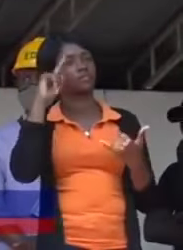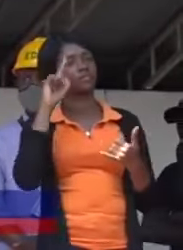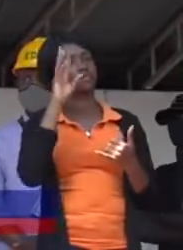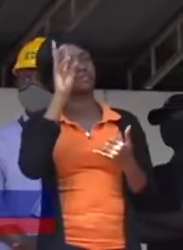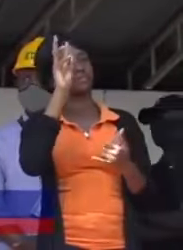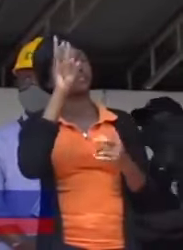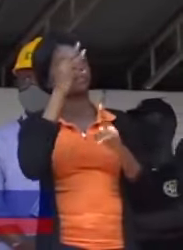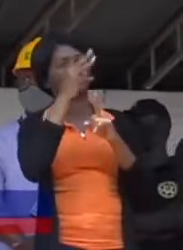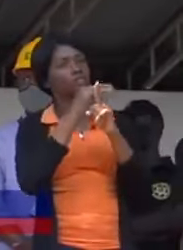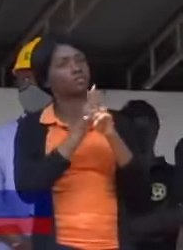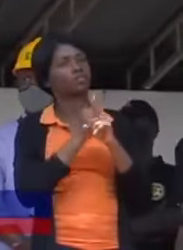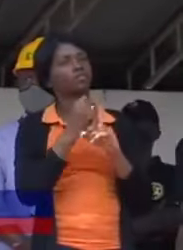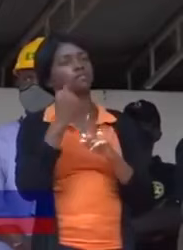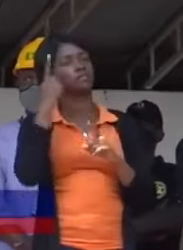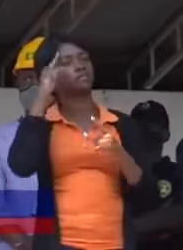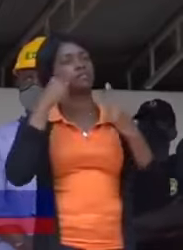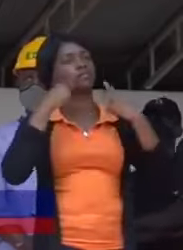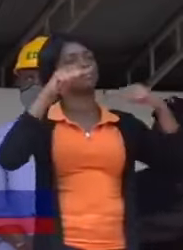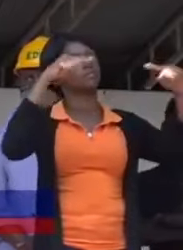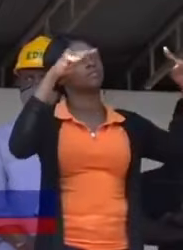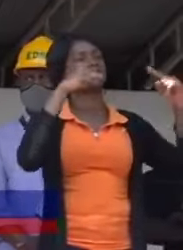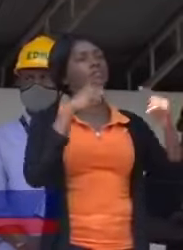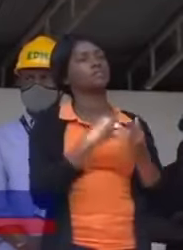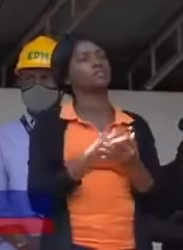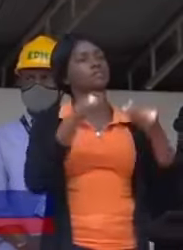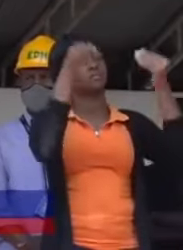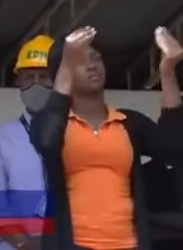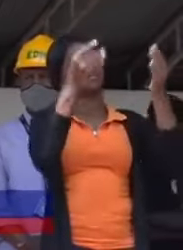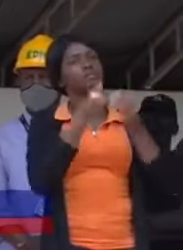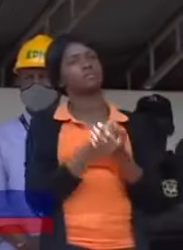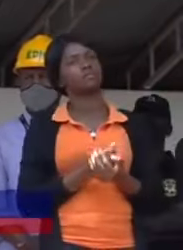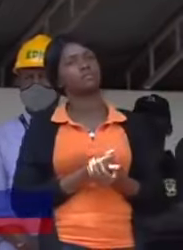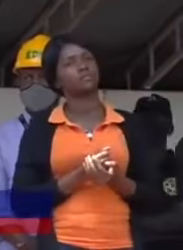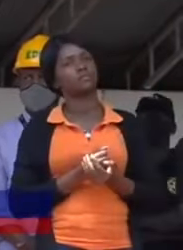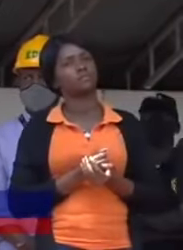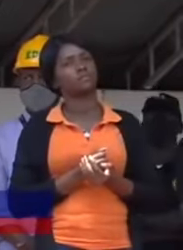2021, pour me voir une nouvelle. Bye.